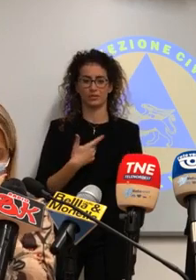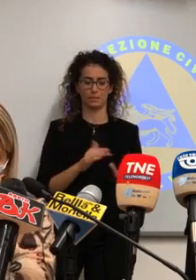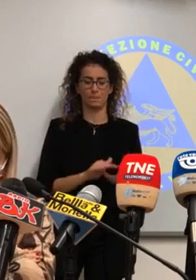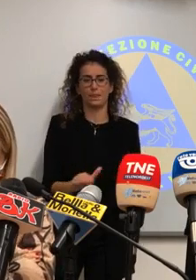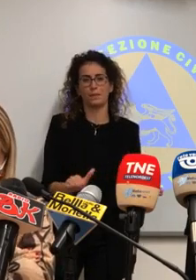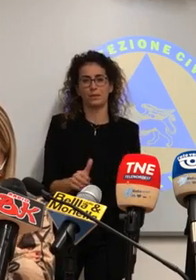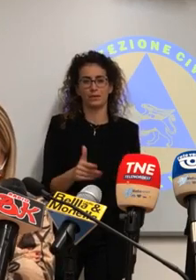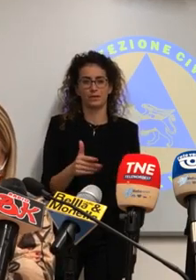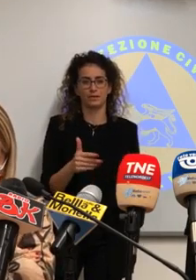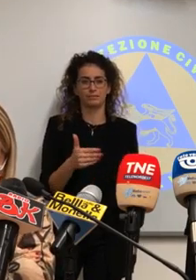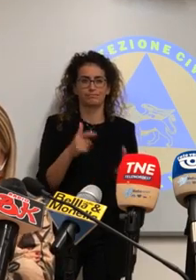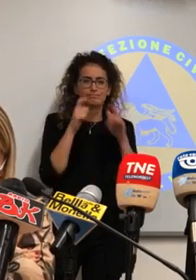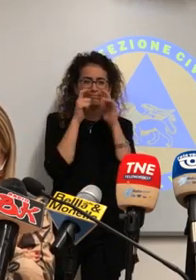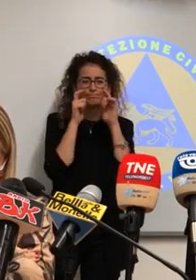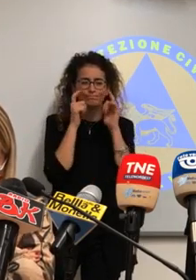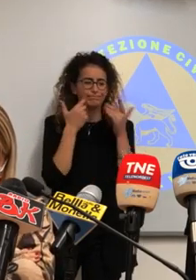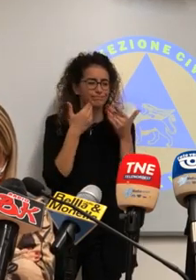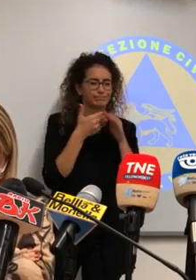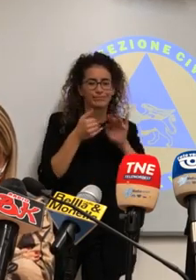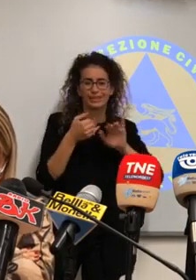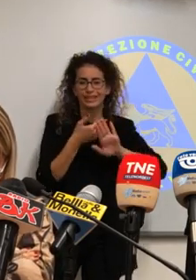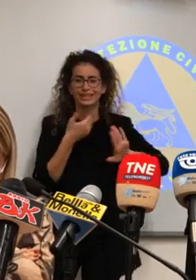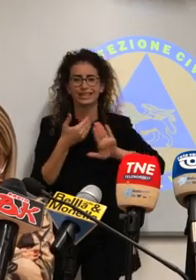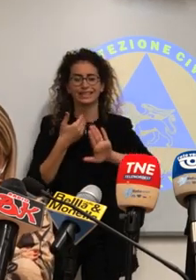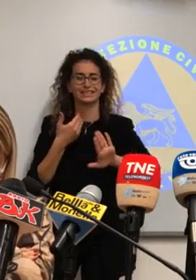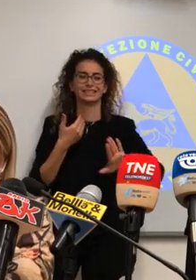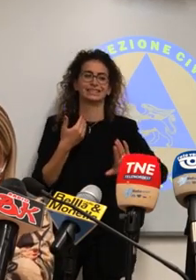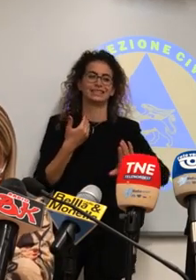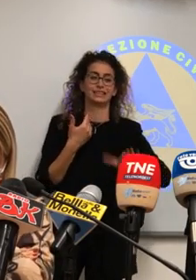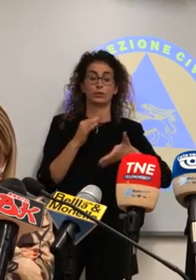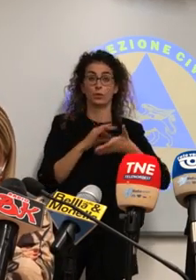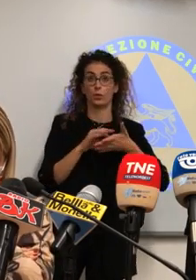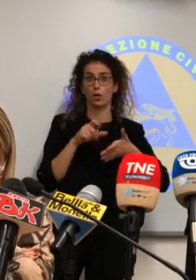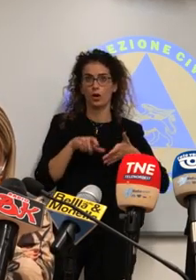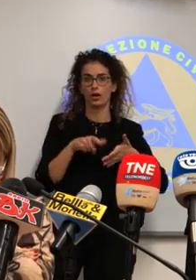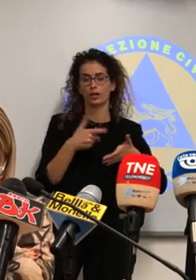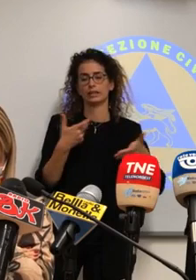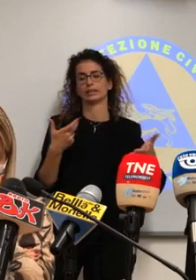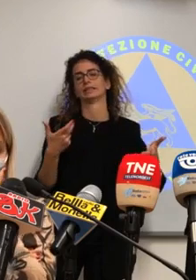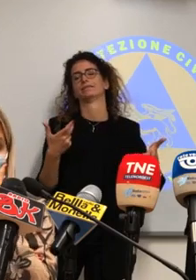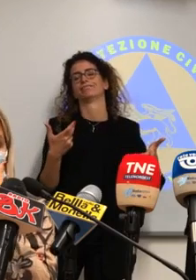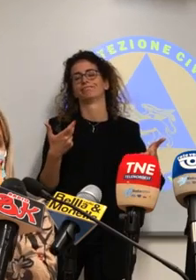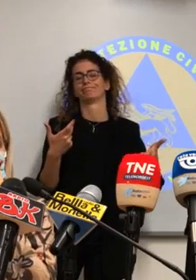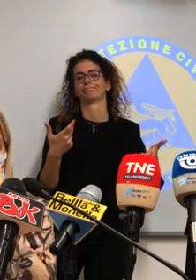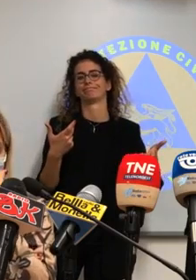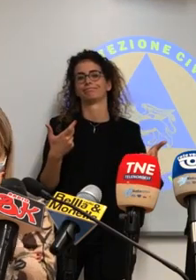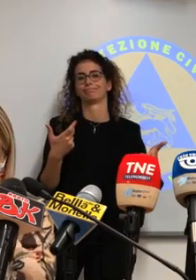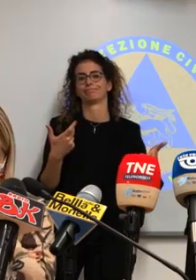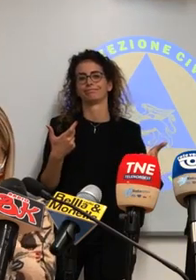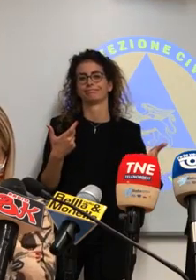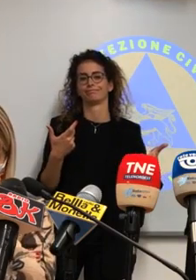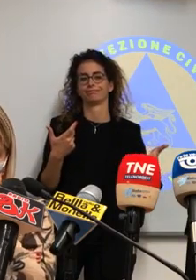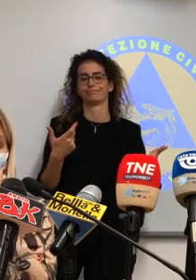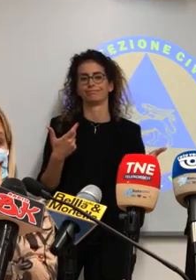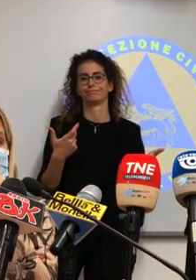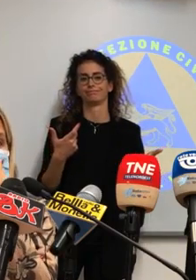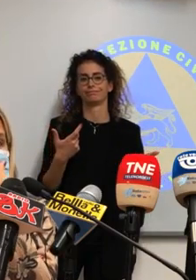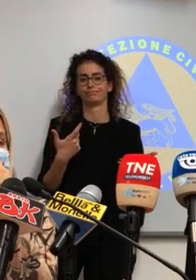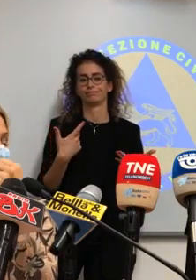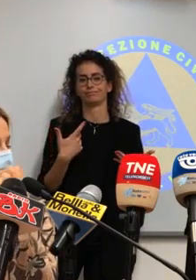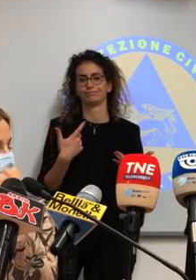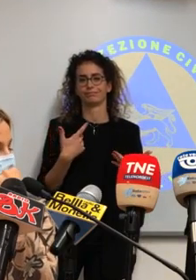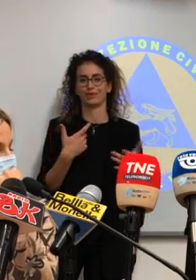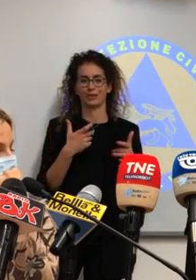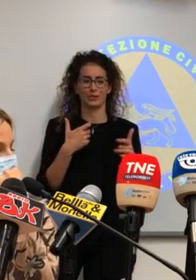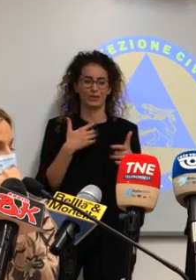il distanziamento, le mascherine eccetera che sono previste per la scuola non vengono, insomma, non possono essere naturalmente